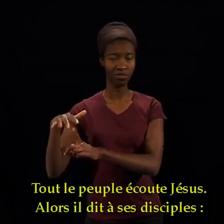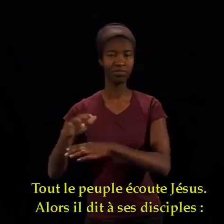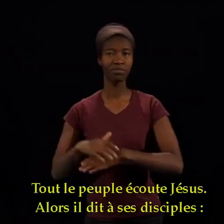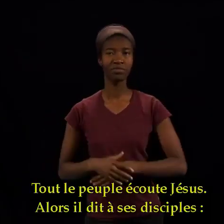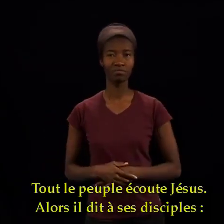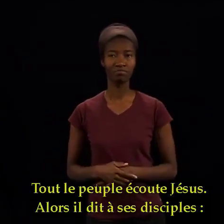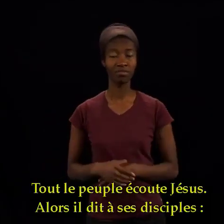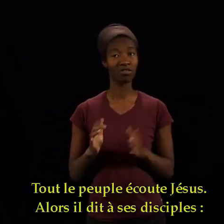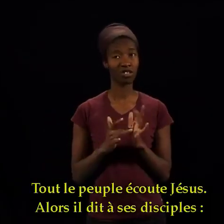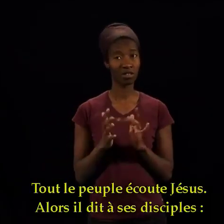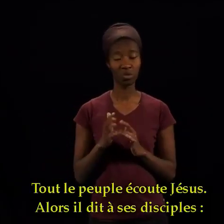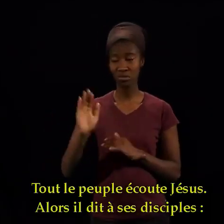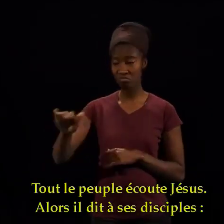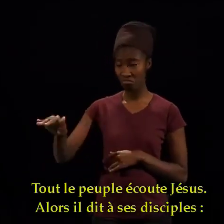Alors il dit à ses disciples: